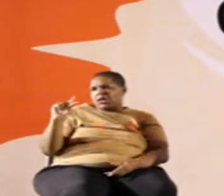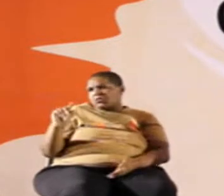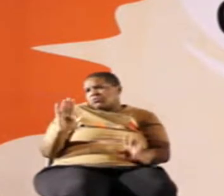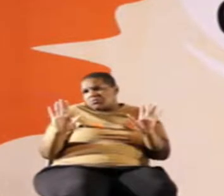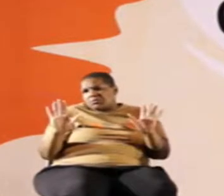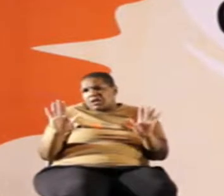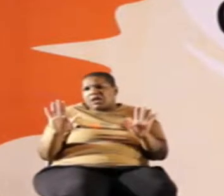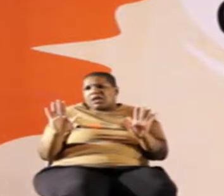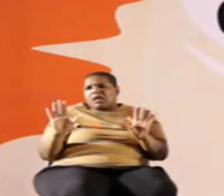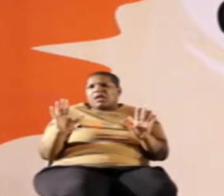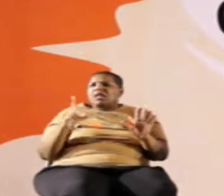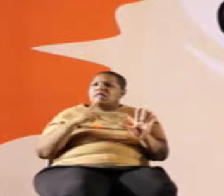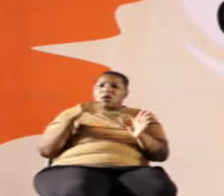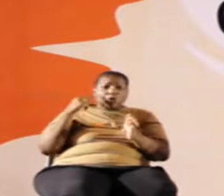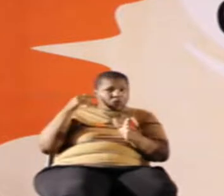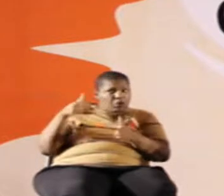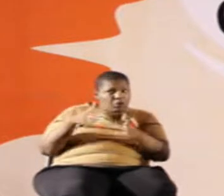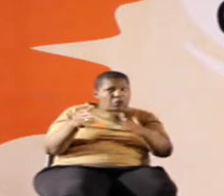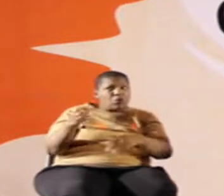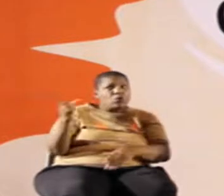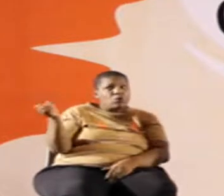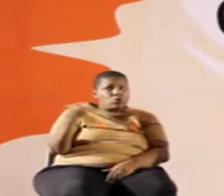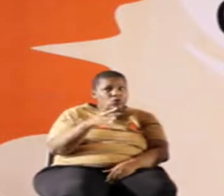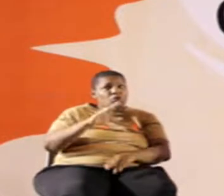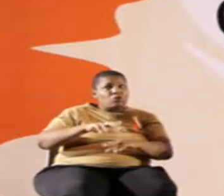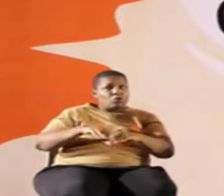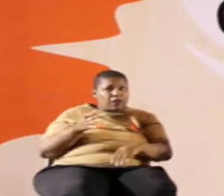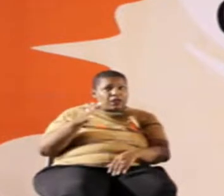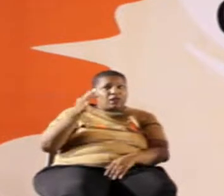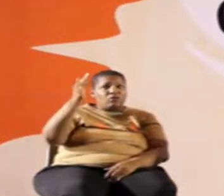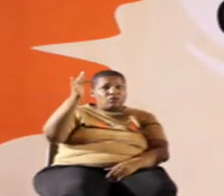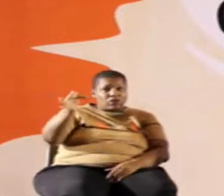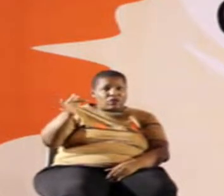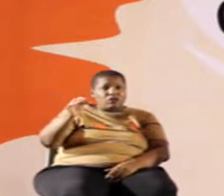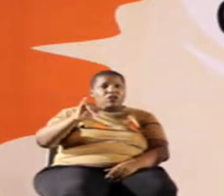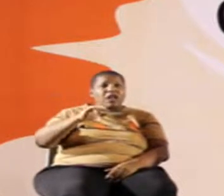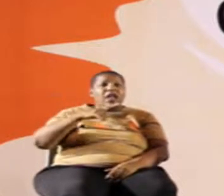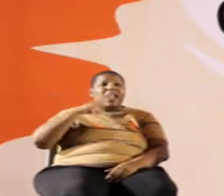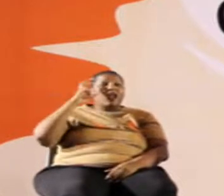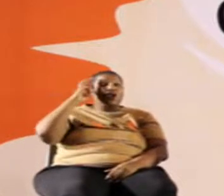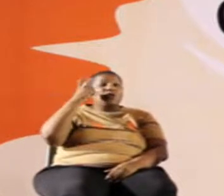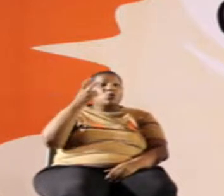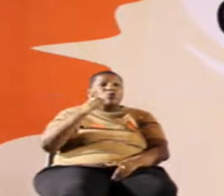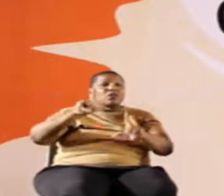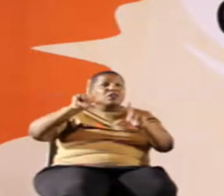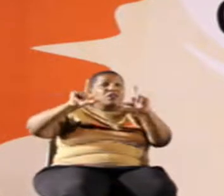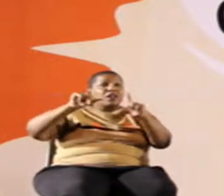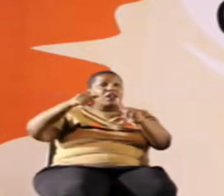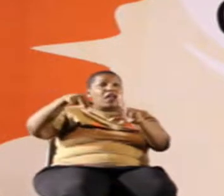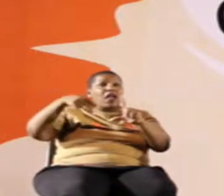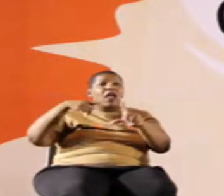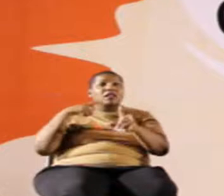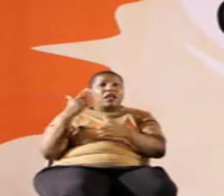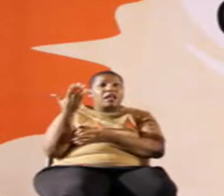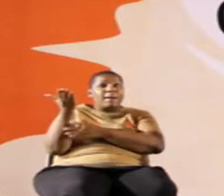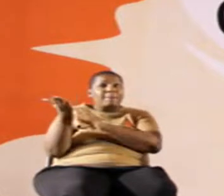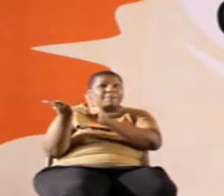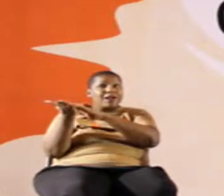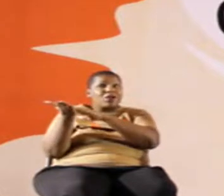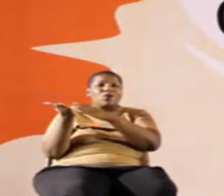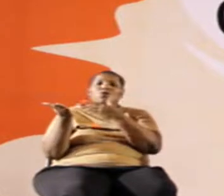é? Tem um caminho longo pela frente. Veja, a indústria cultural, a cultura midiática ainda está na mão daquele homem branco.